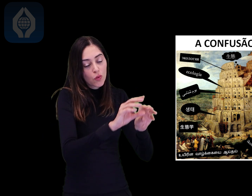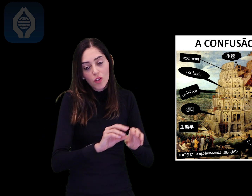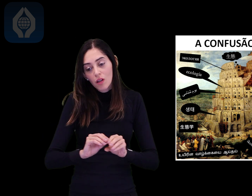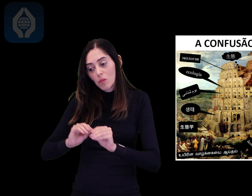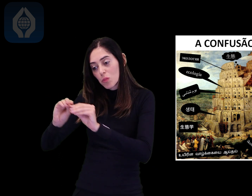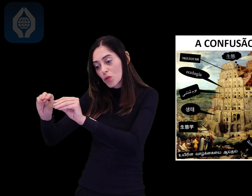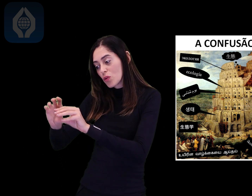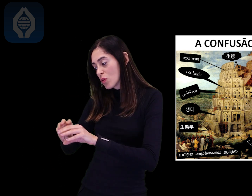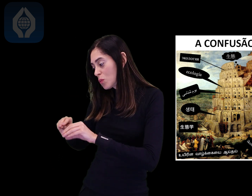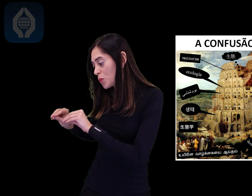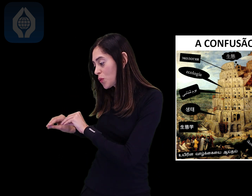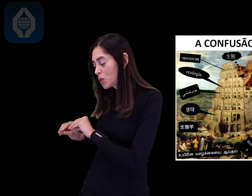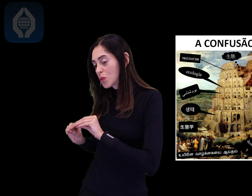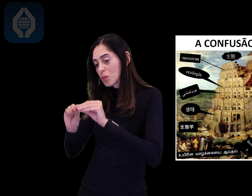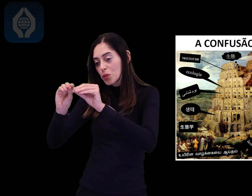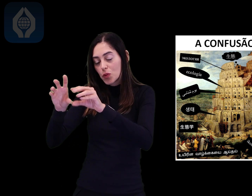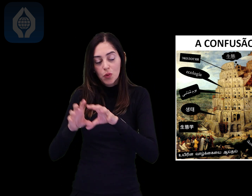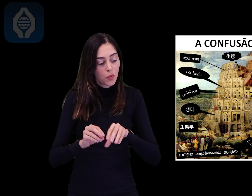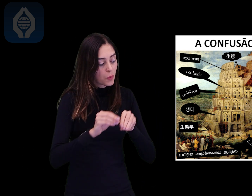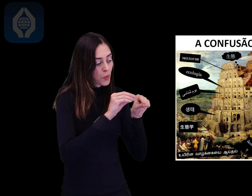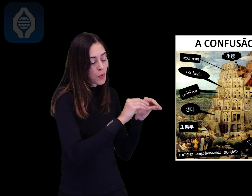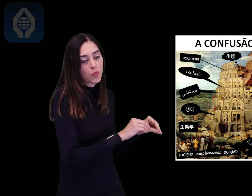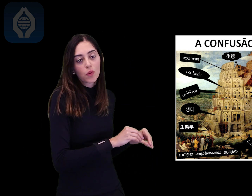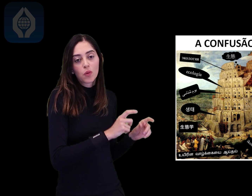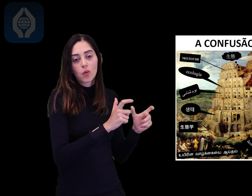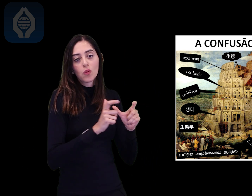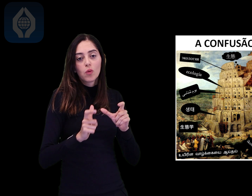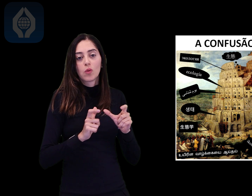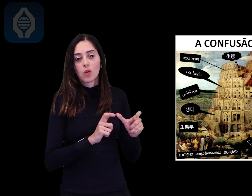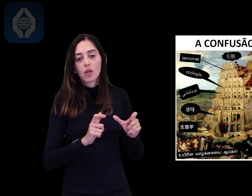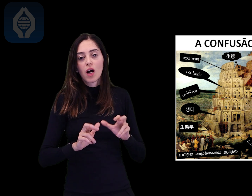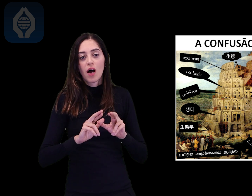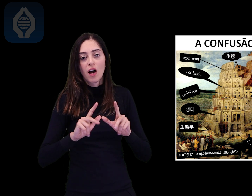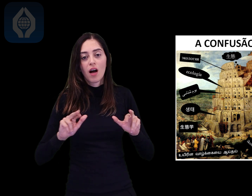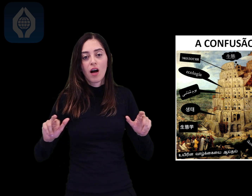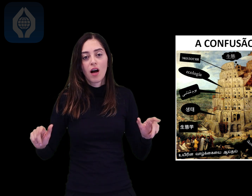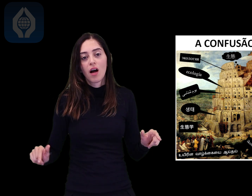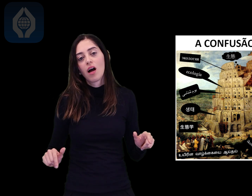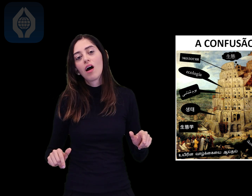lugares. Com o passar dos anos, eles também se mudaram para outras partes do mundo,